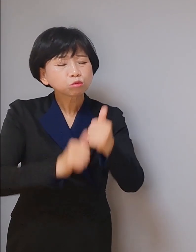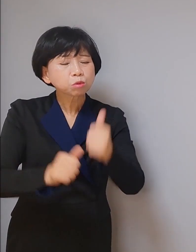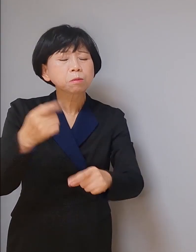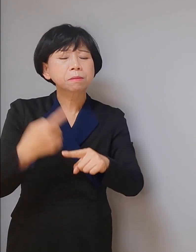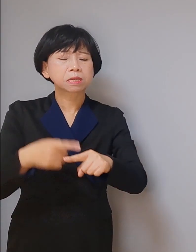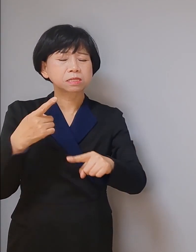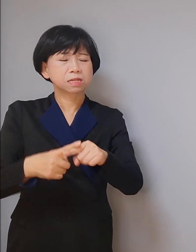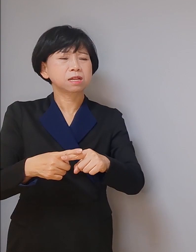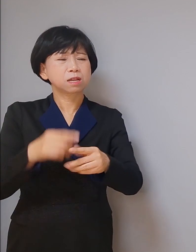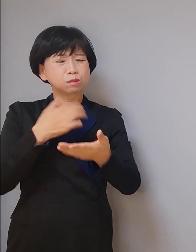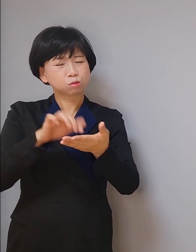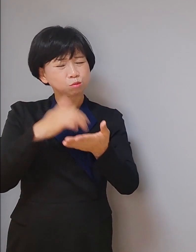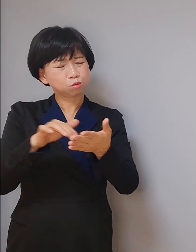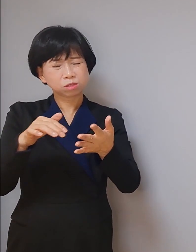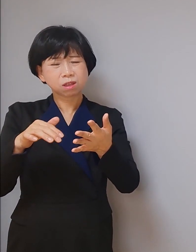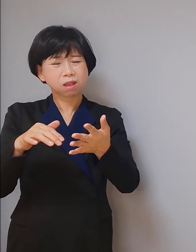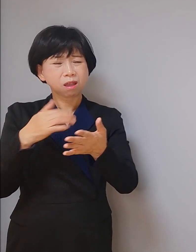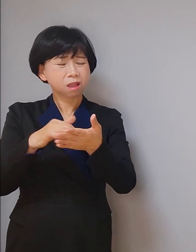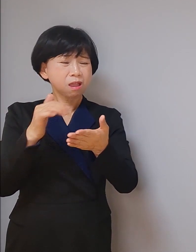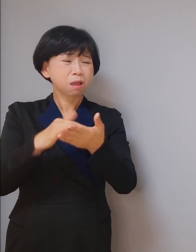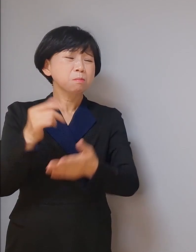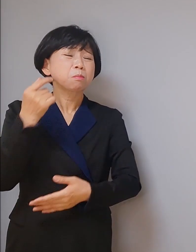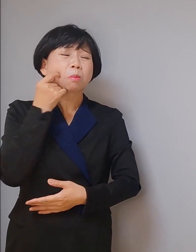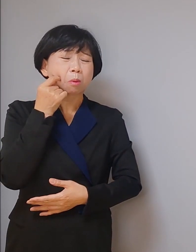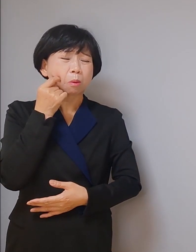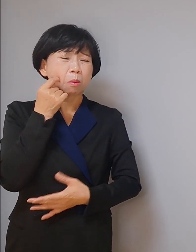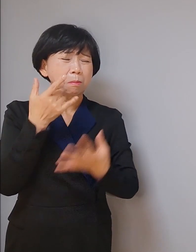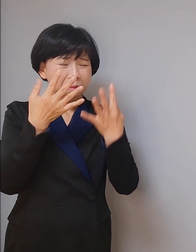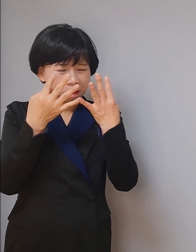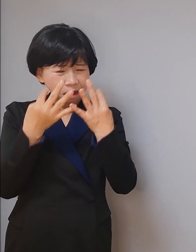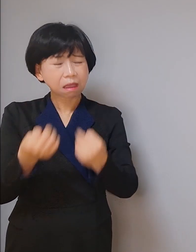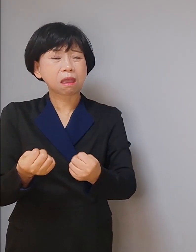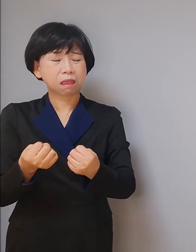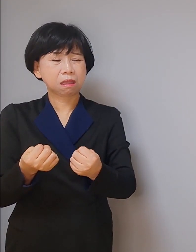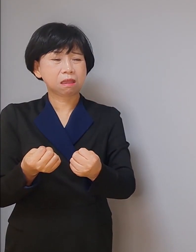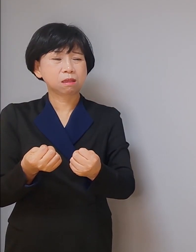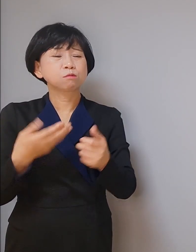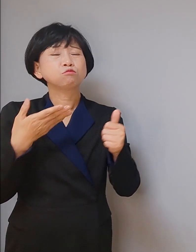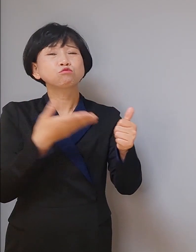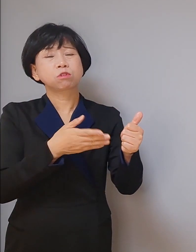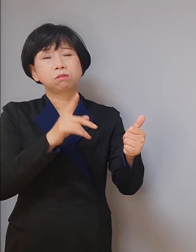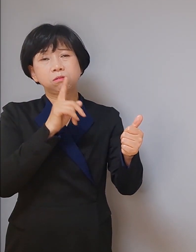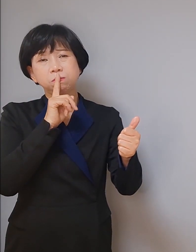또 헤아려 봐도 셀 수가 없는 그 별들. 그런데 하나님이 말씀하시는 거죠.